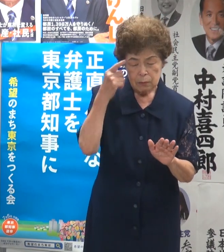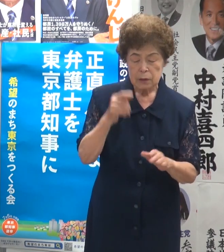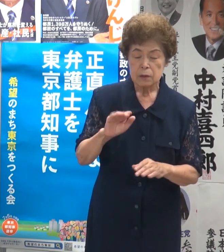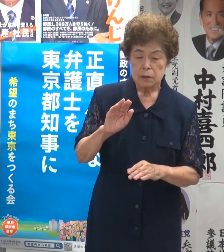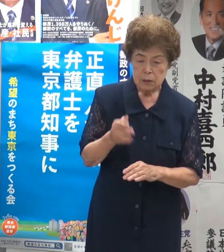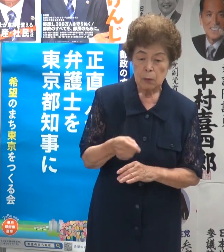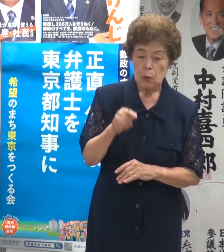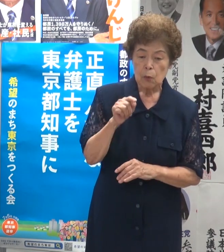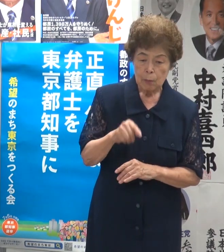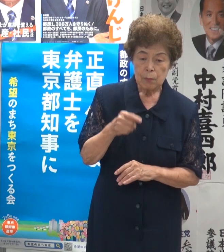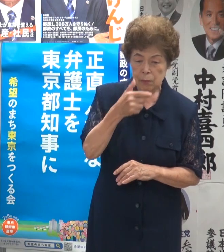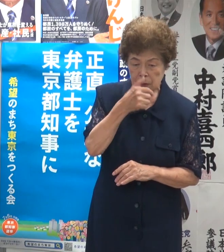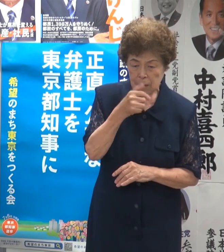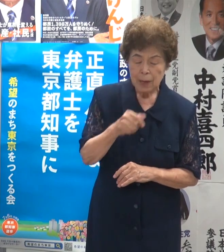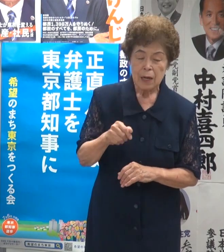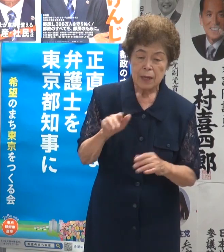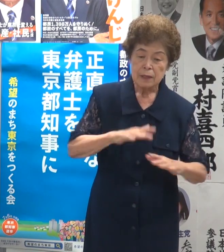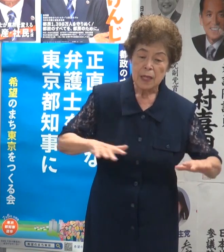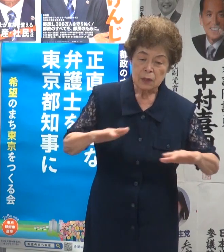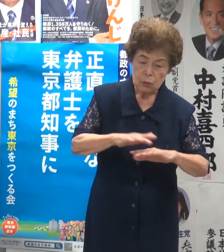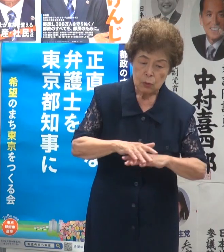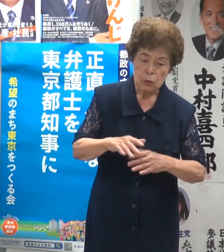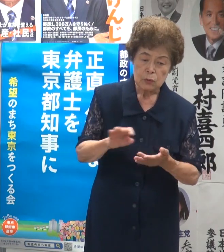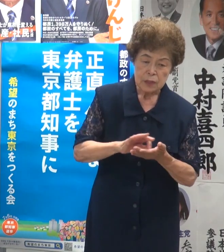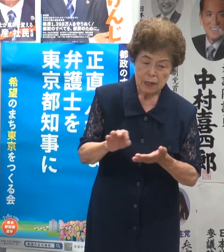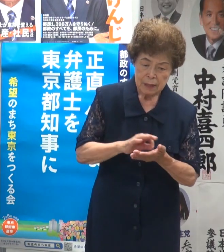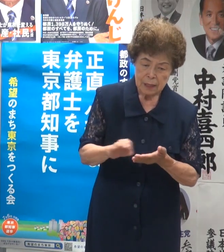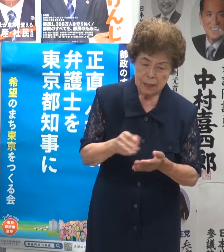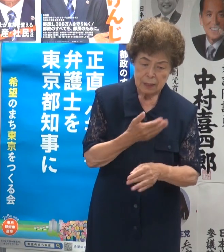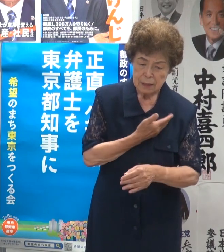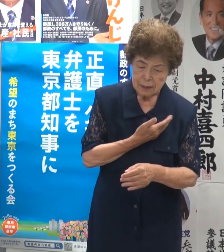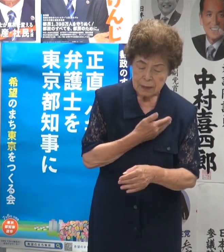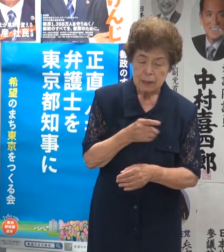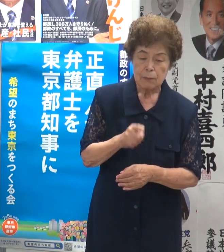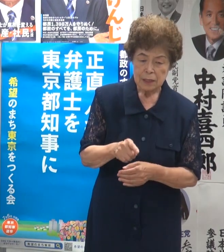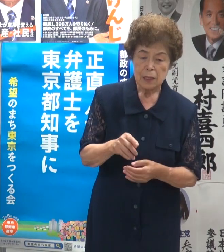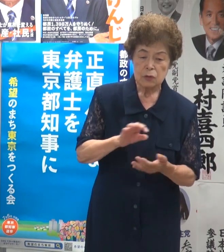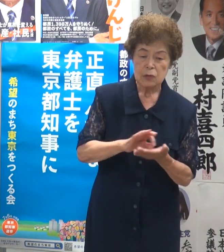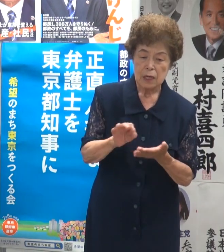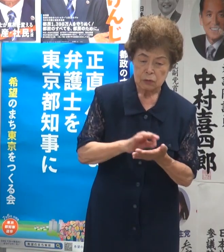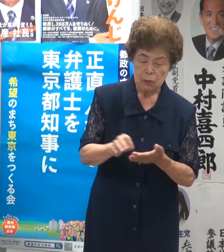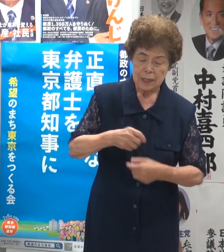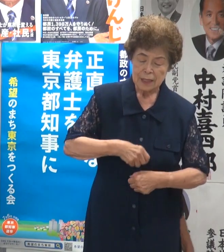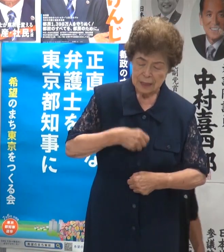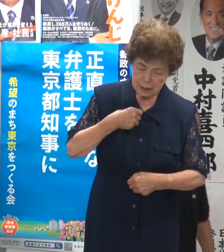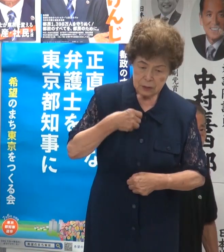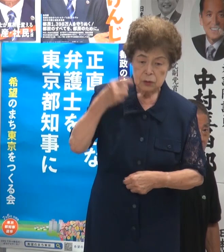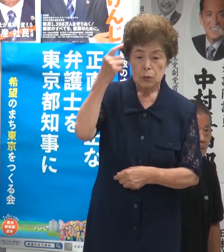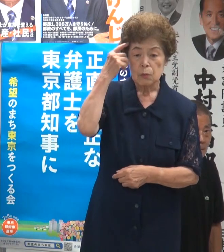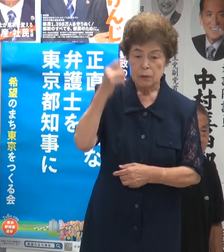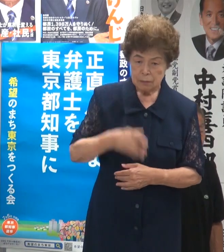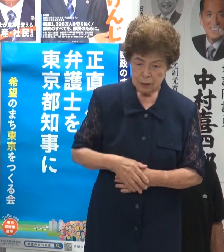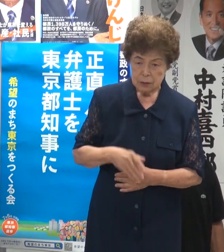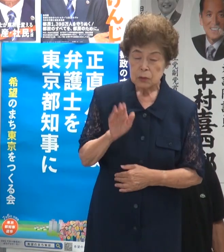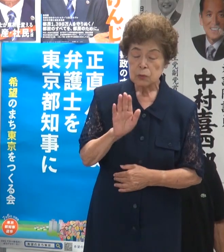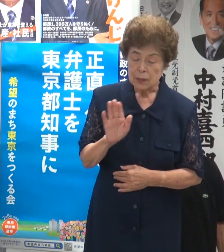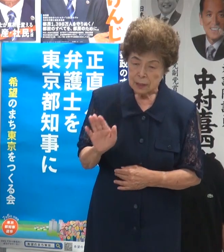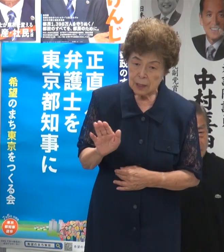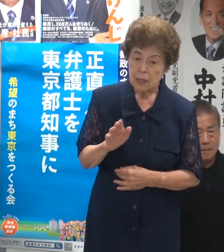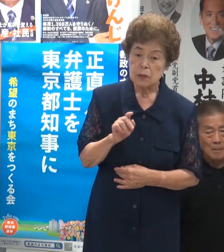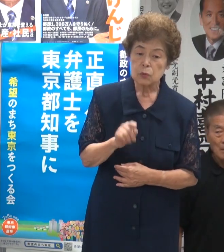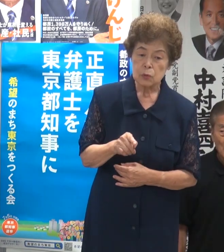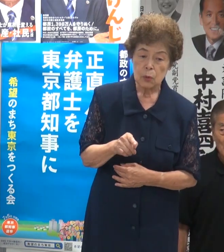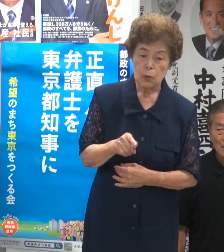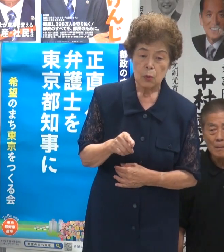にコロナ禍ではネットをやっぱり利用せざるを得ないし、利用するのが正しかったんで、それでまあそうい